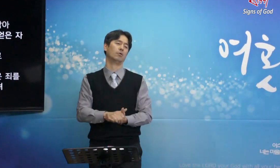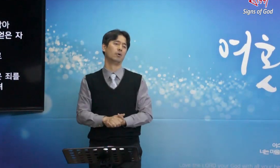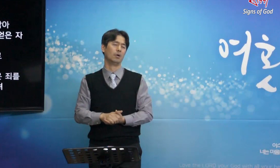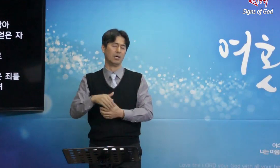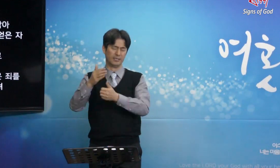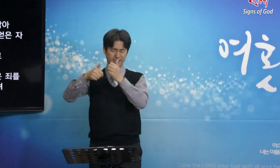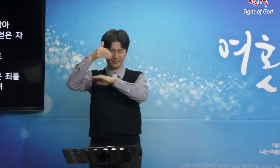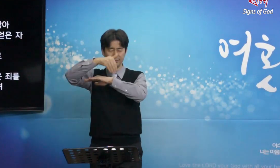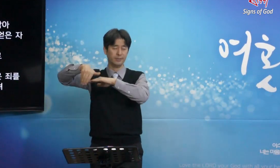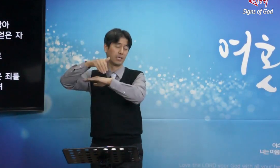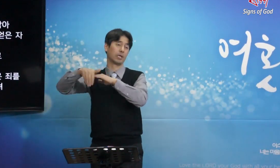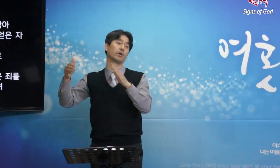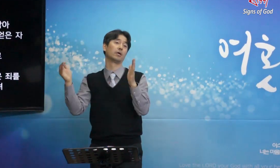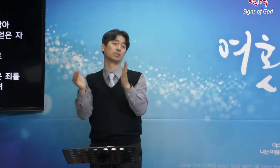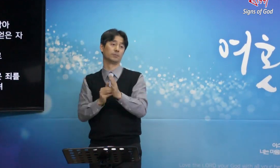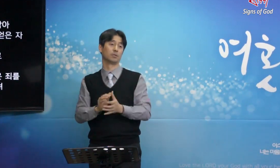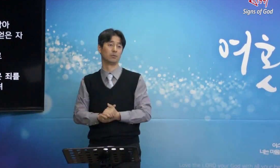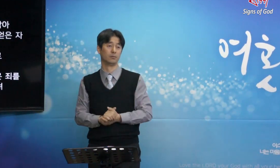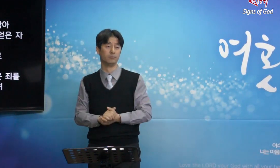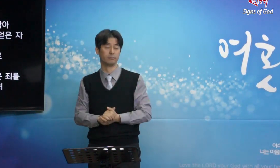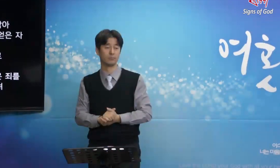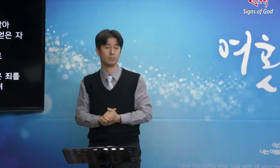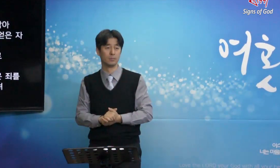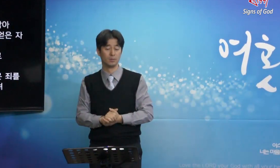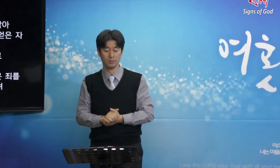창세로부터 하나님의 계획하십니다.